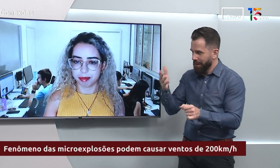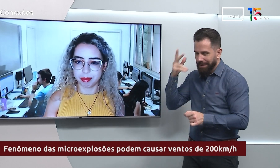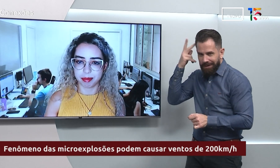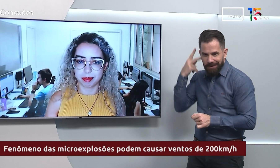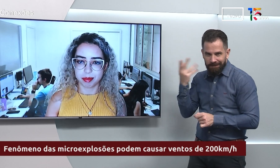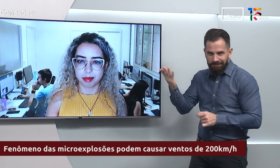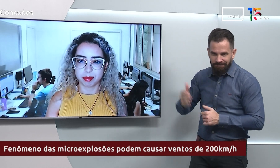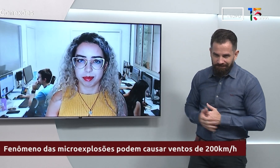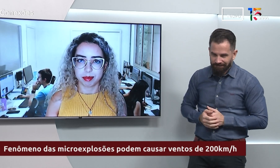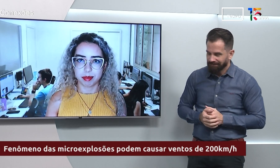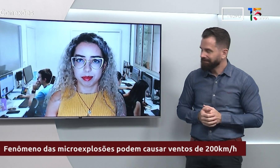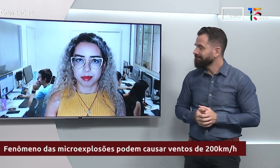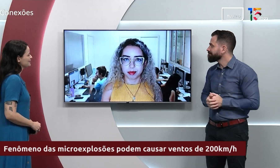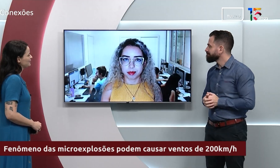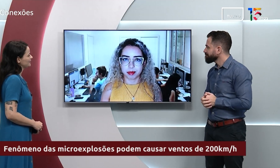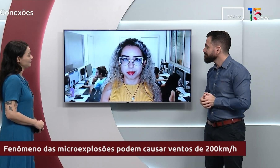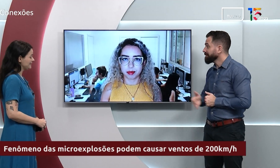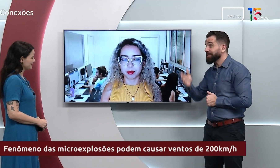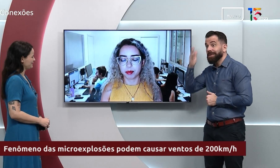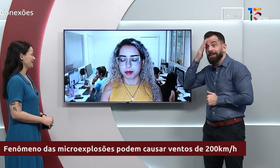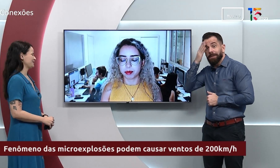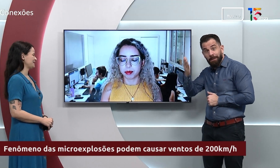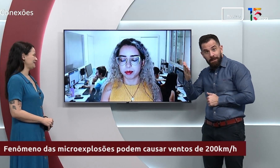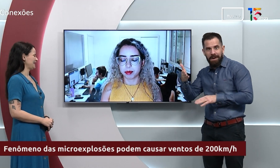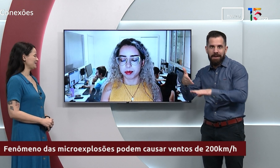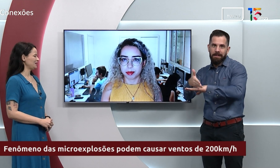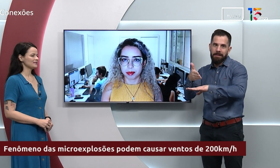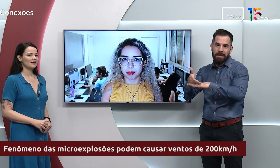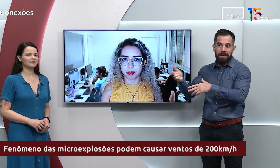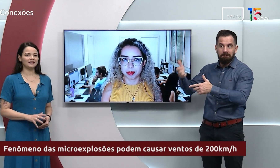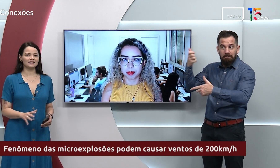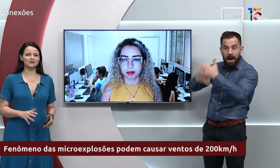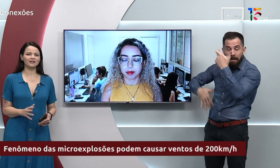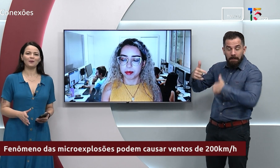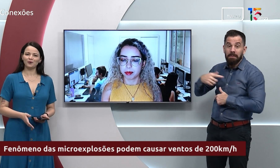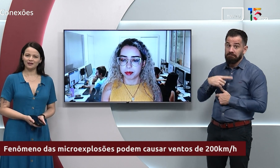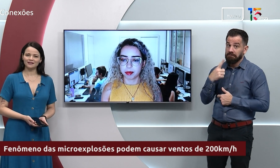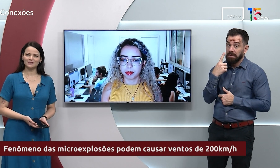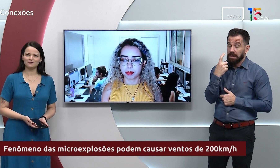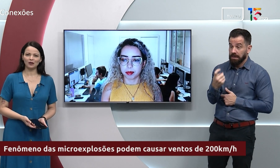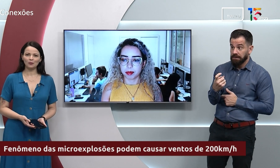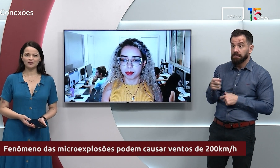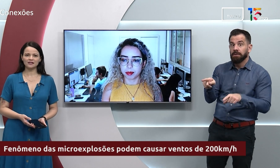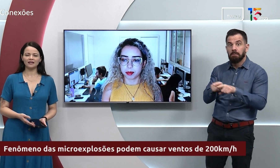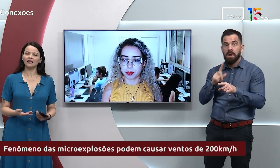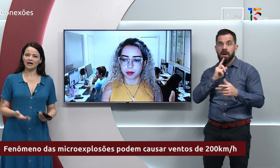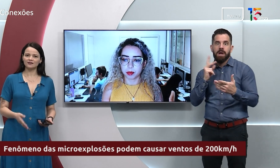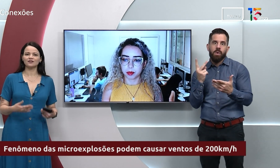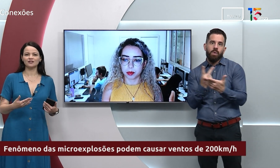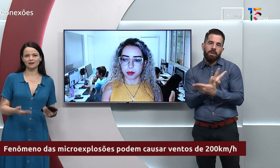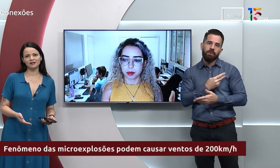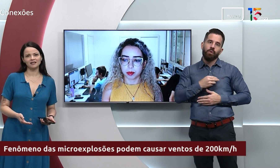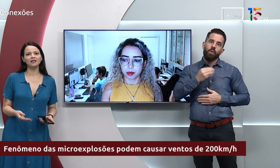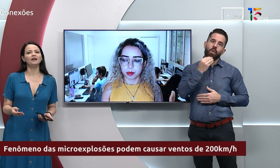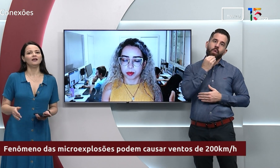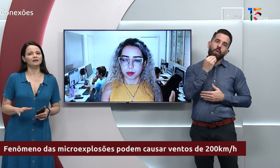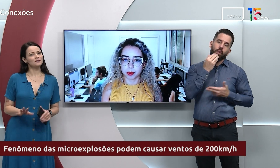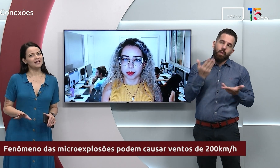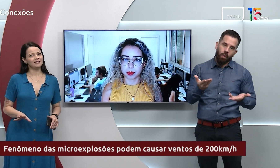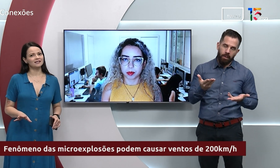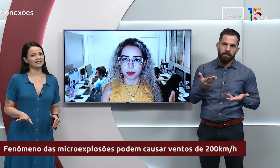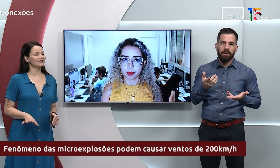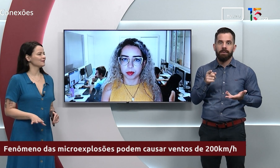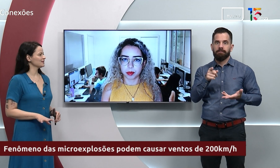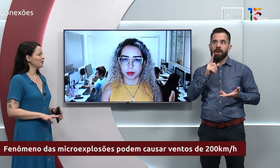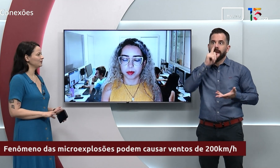estúdio. A gente que agradece, Isis, pelas suas explicações. É interessante entender um pouquinho desses fenômenos, né? E claro, a gente lembra que não